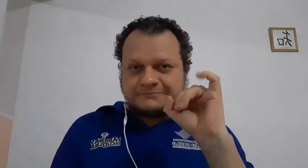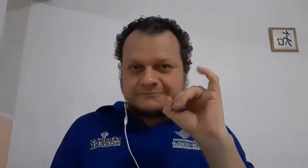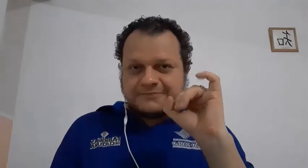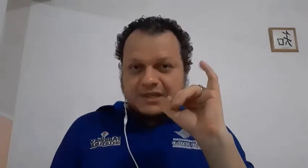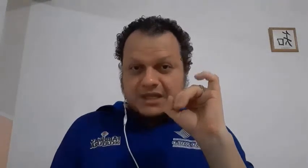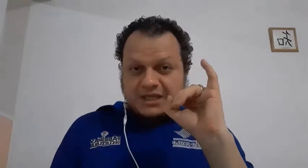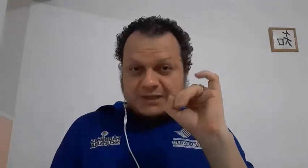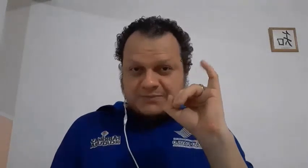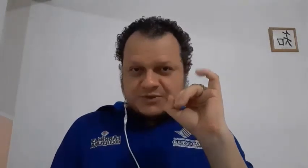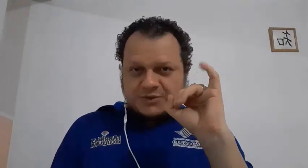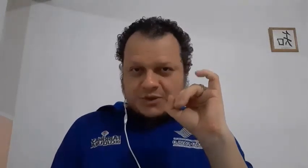Y.